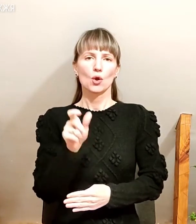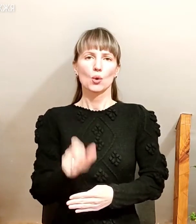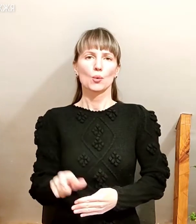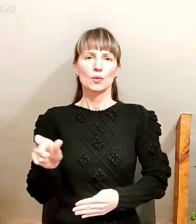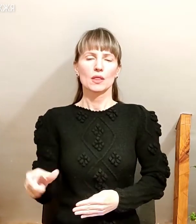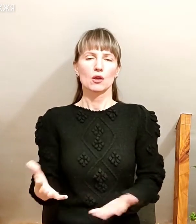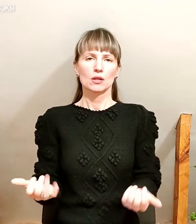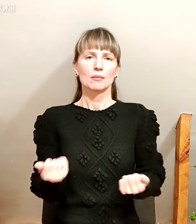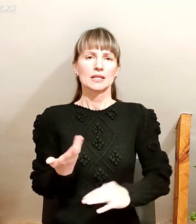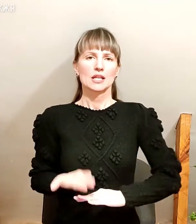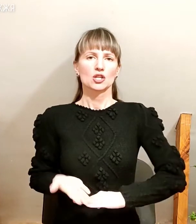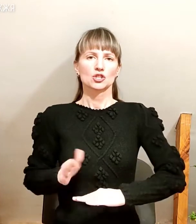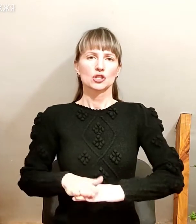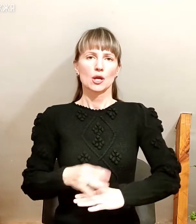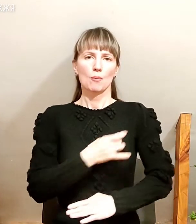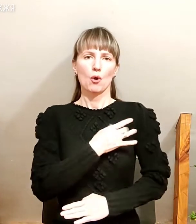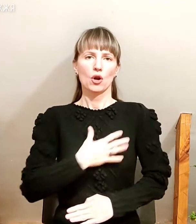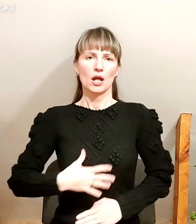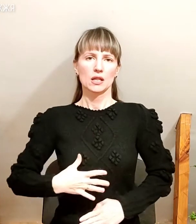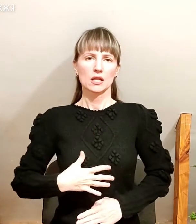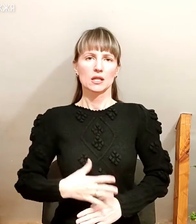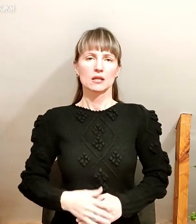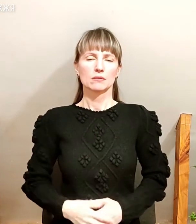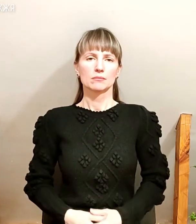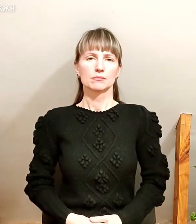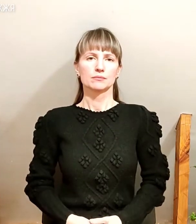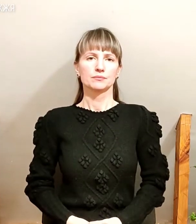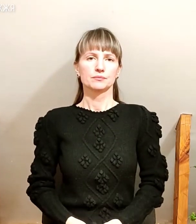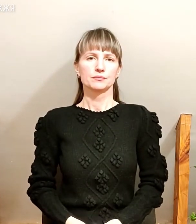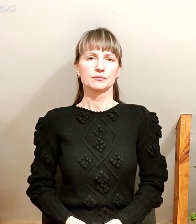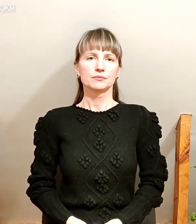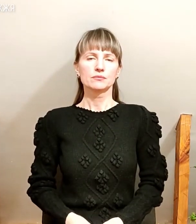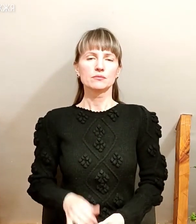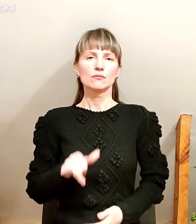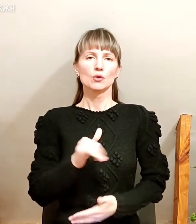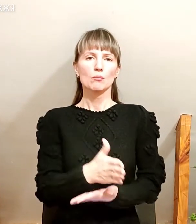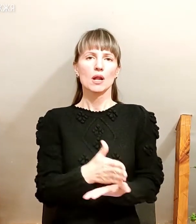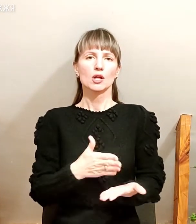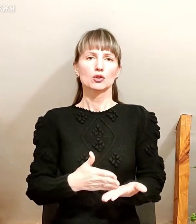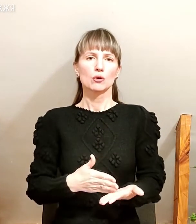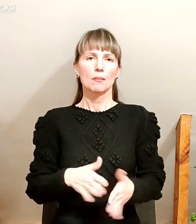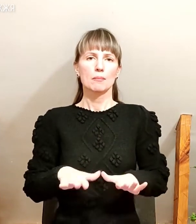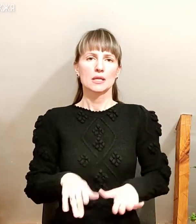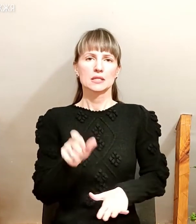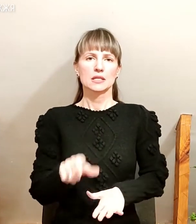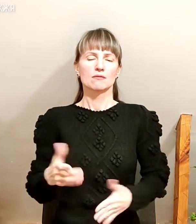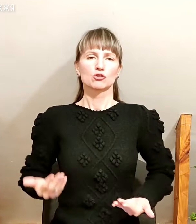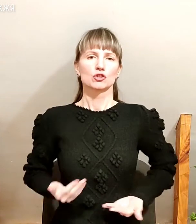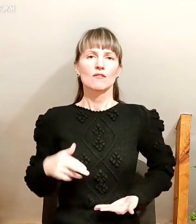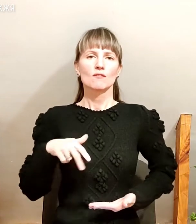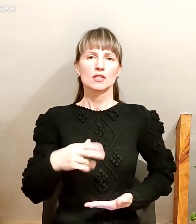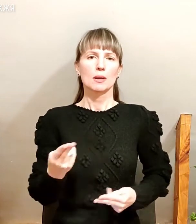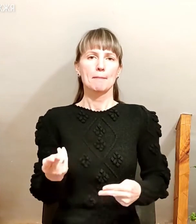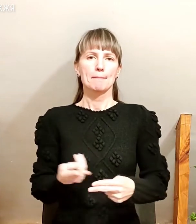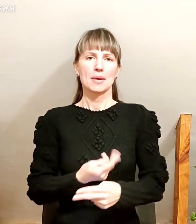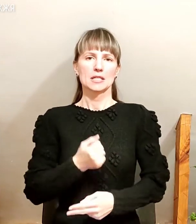отримали тяжкі поранення. У Мелітополі місцеві жителі вийшли без зброї.